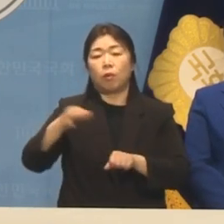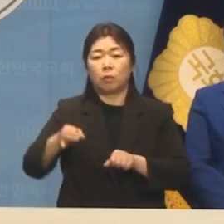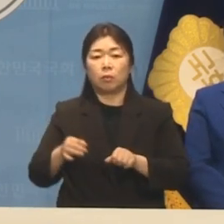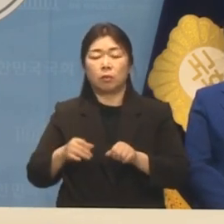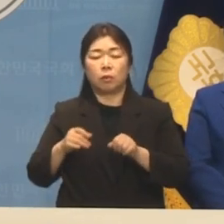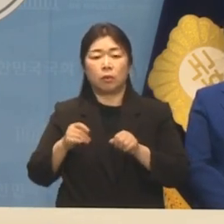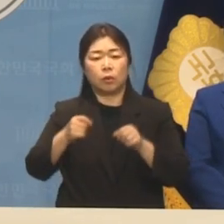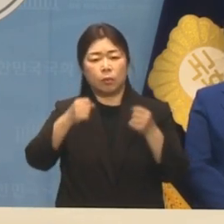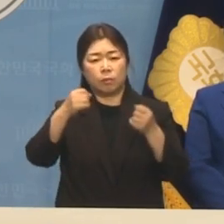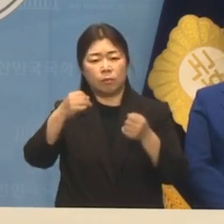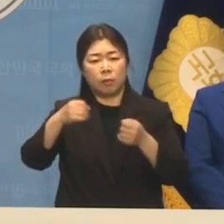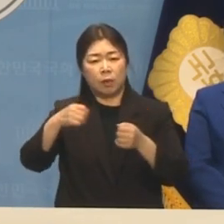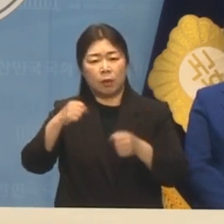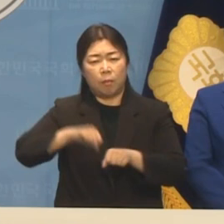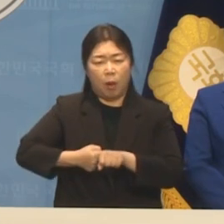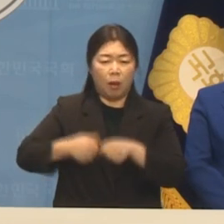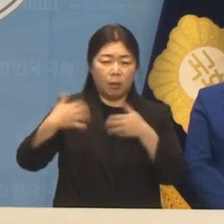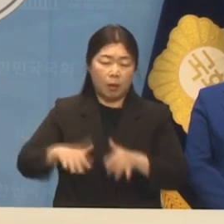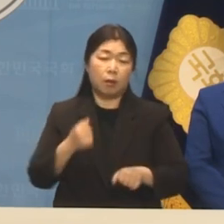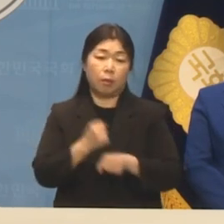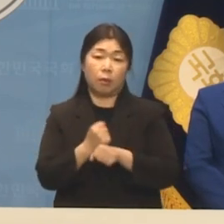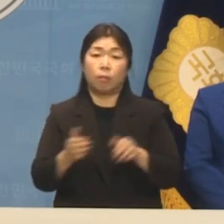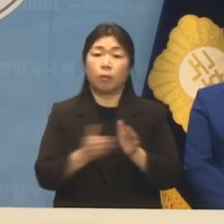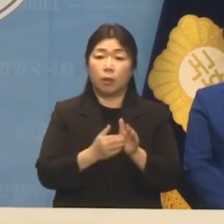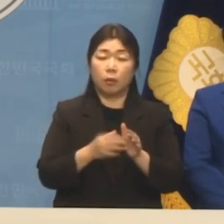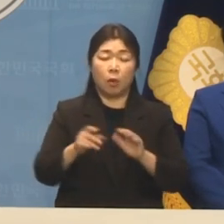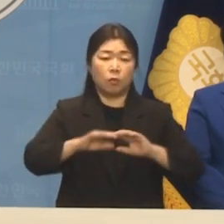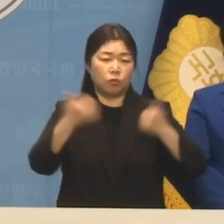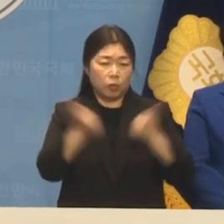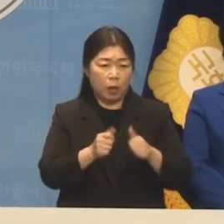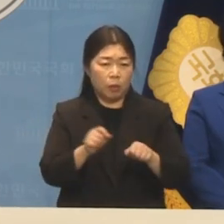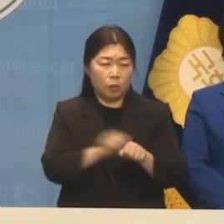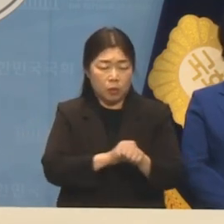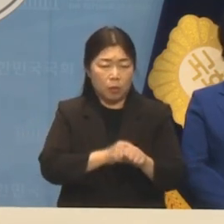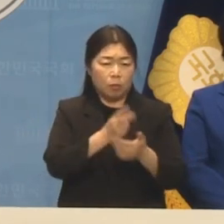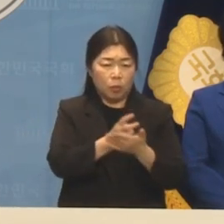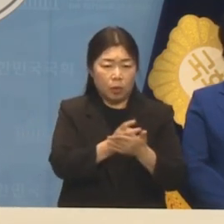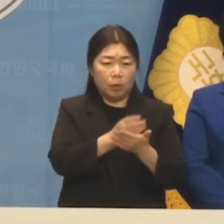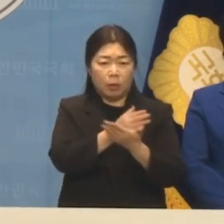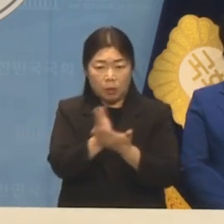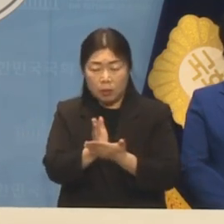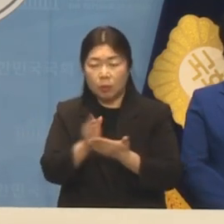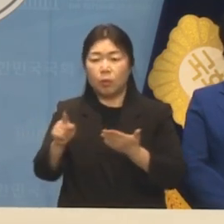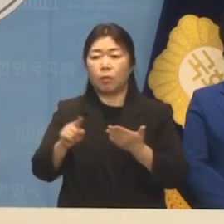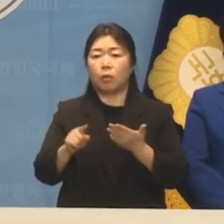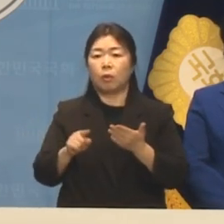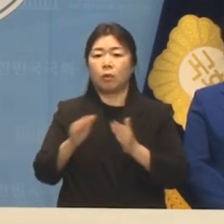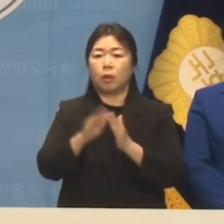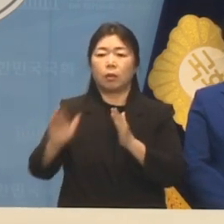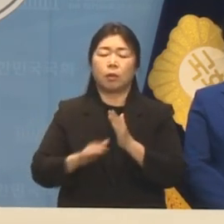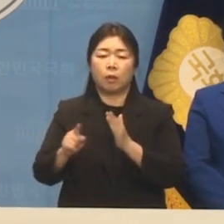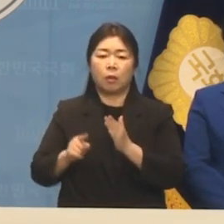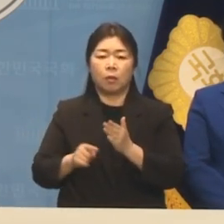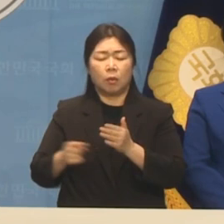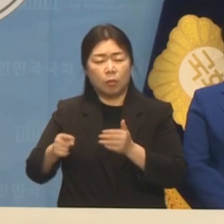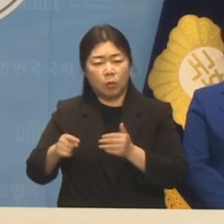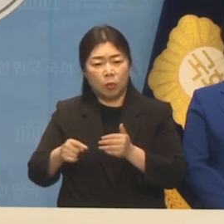임명을 위한 국회 요청 조항도 삭제하였고 특조위원 구성도 유가족 추천 몫을